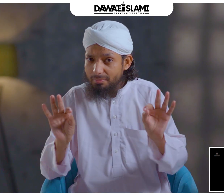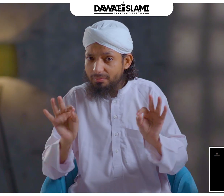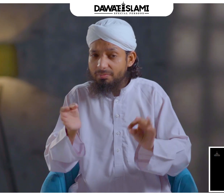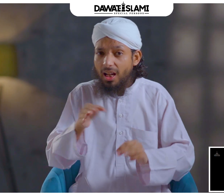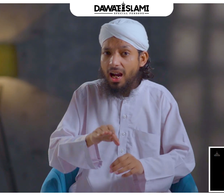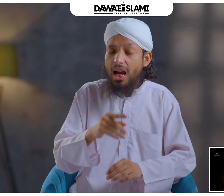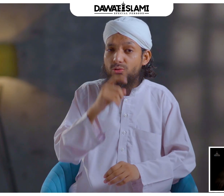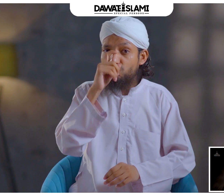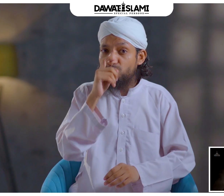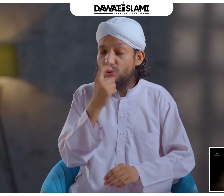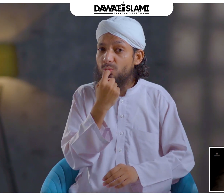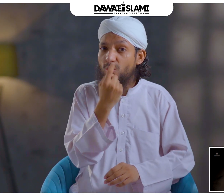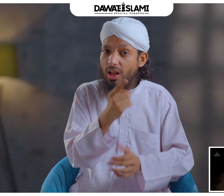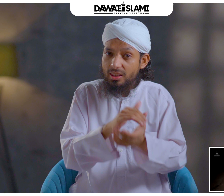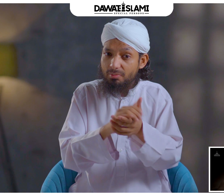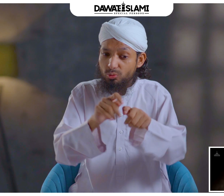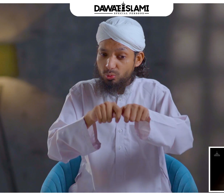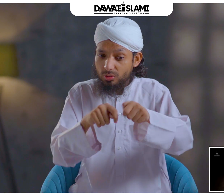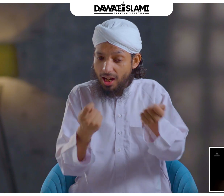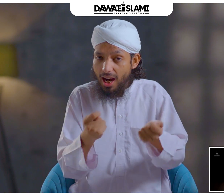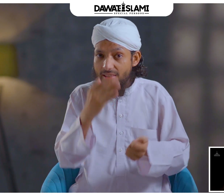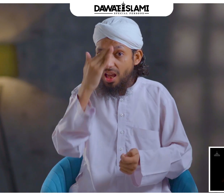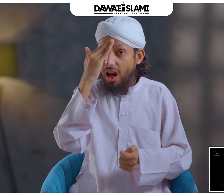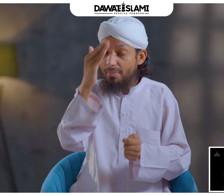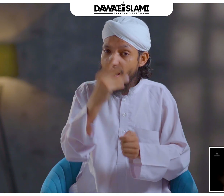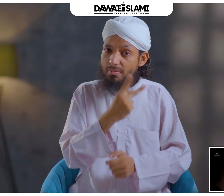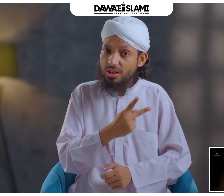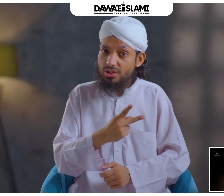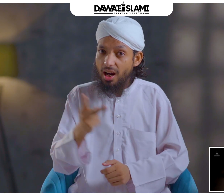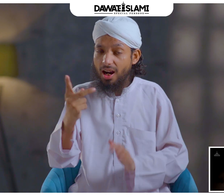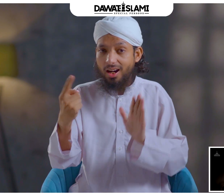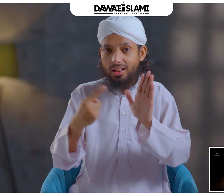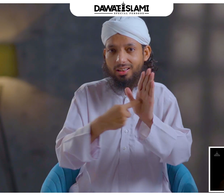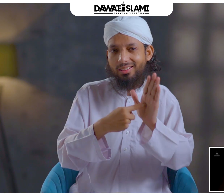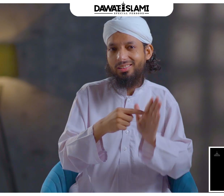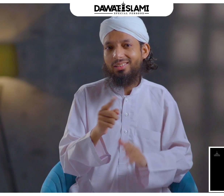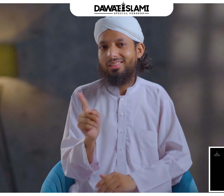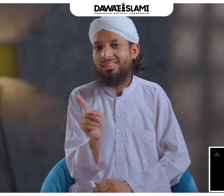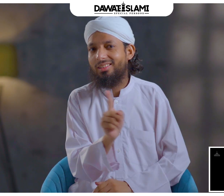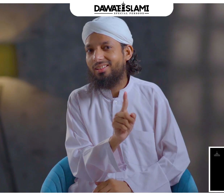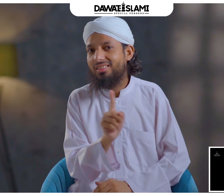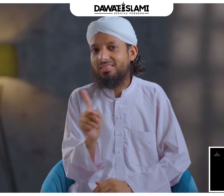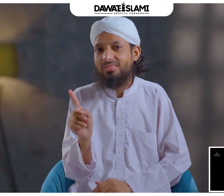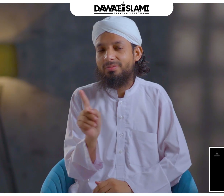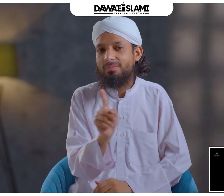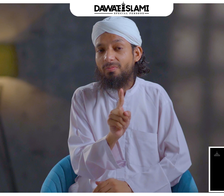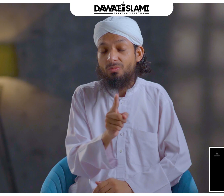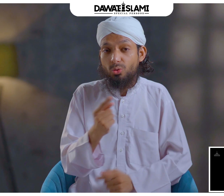کہ زمین پر میرے خون کا دھبا چند دنوں کے بعد مٹ جائے گا، لیکن عہد شکنی کا دھبا اسلام کے دامن